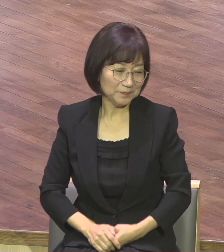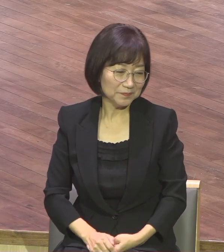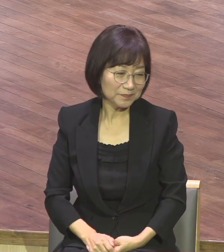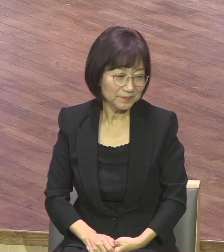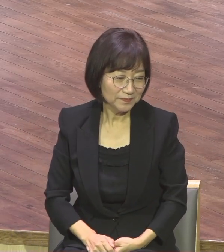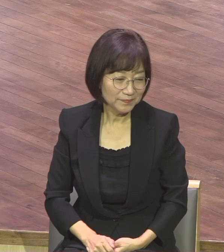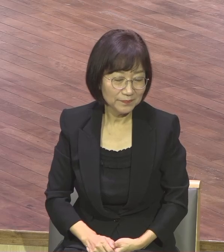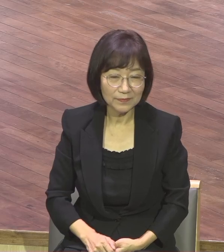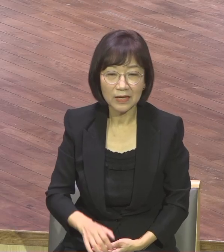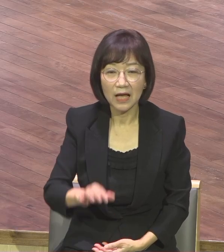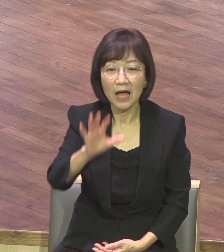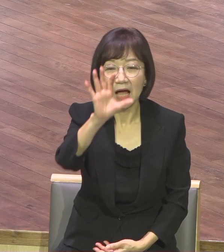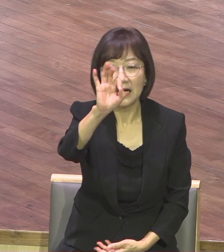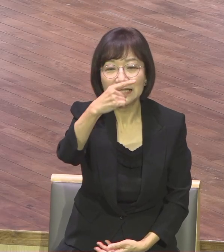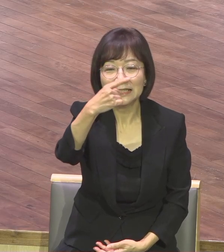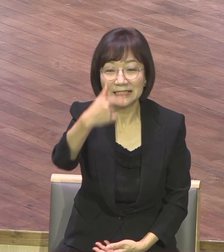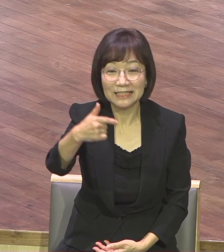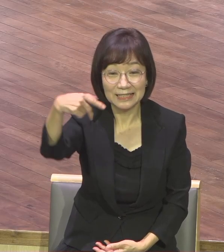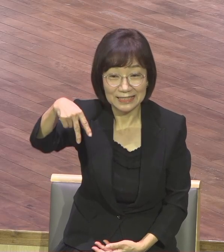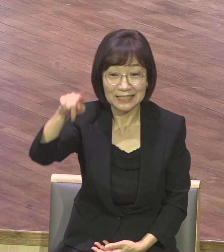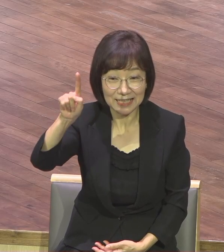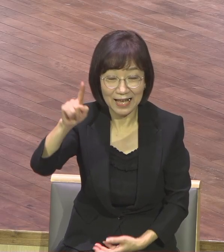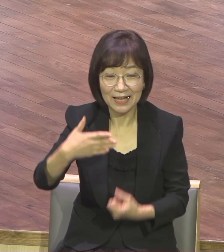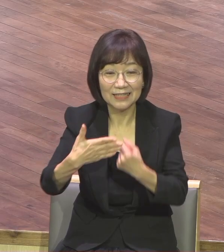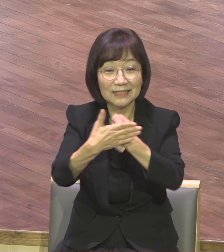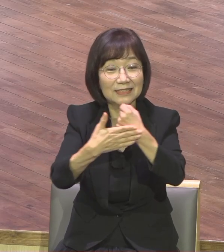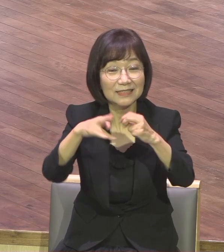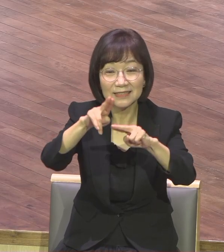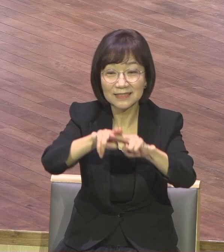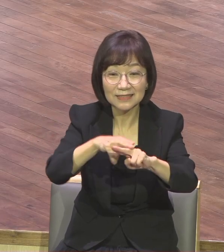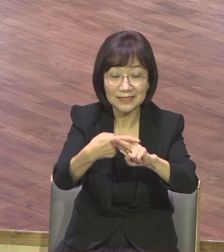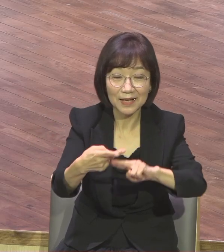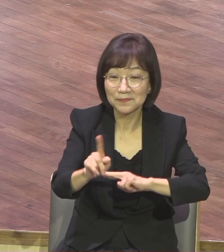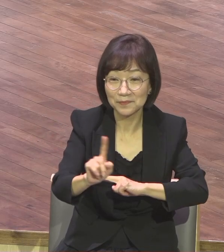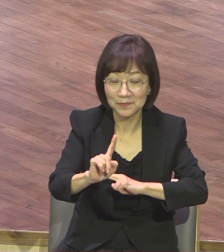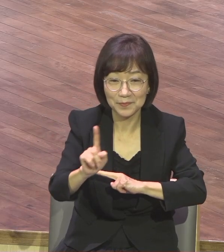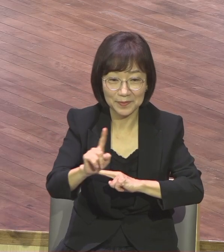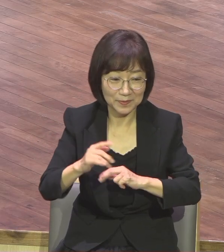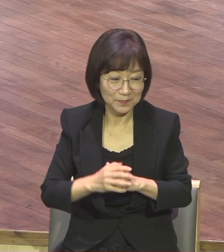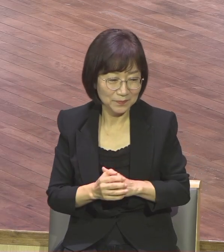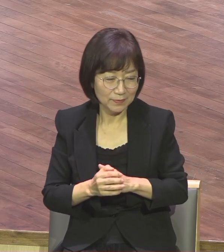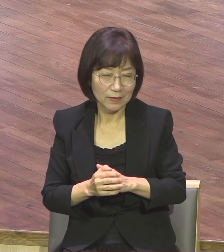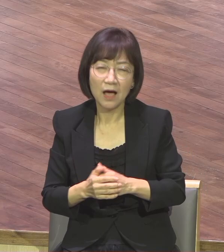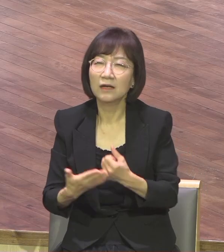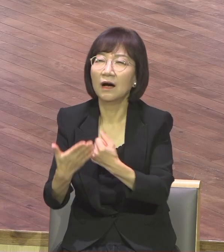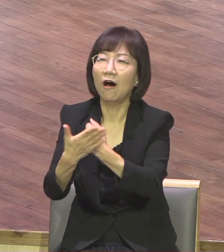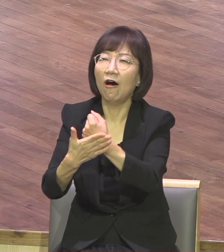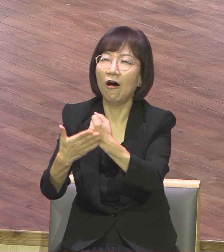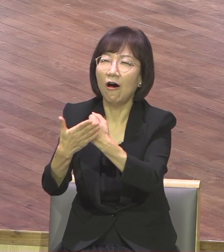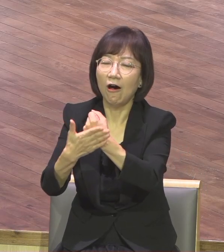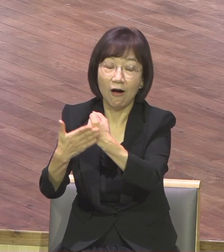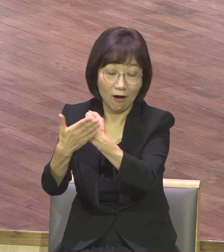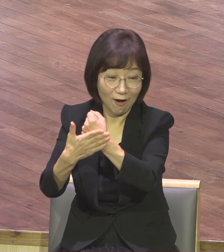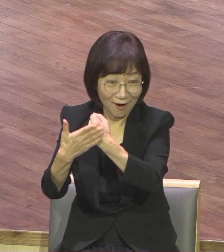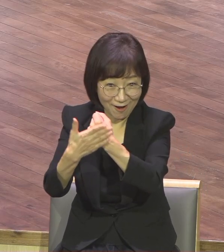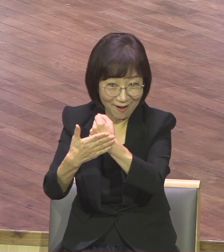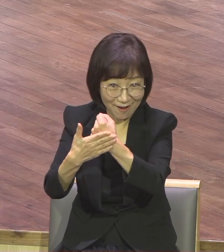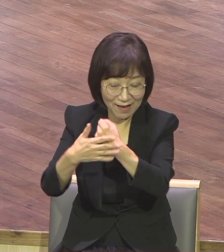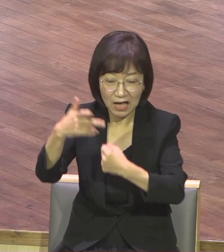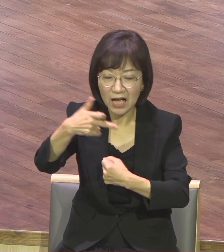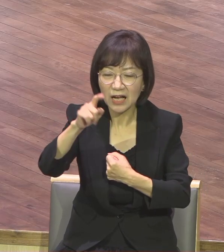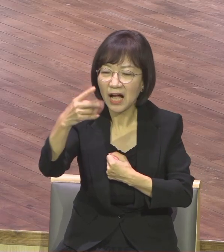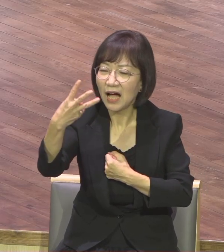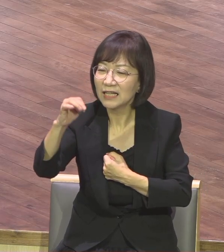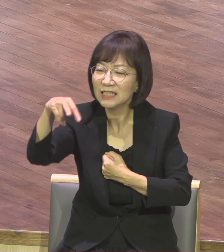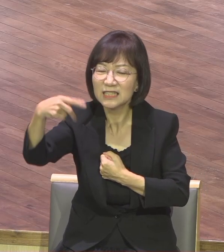주었다. 은사란 말은 카리스마라는 헬라 말인데, 이 카리스마라는 것은 은혜를 의미하는 카리스와 그 어근이 같아요.